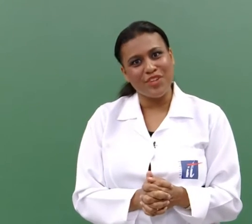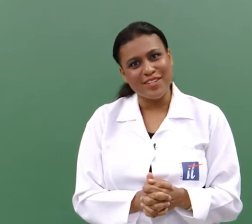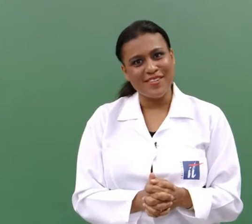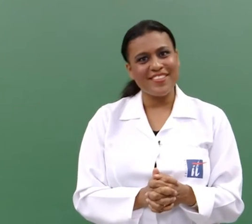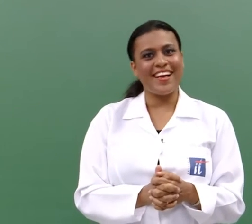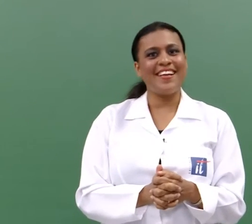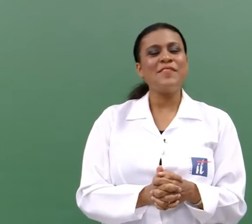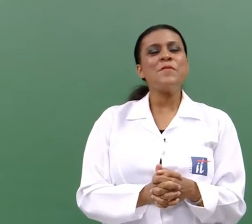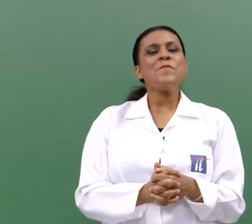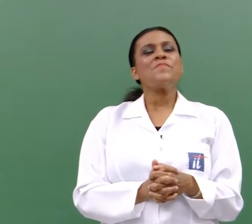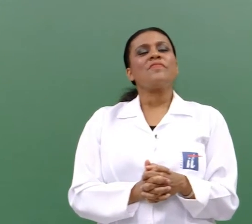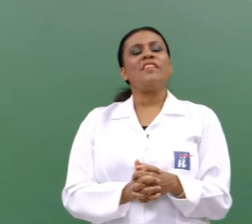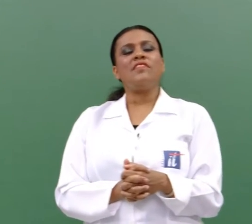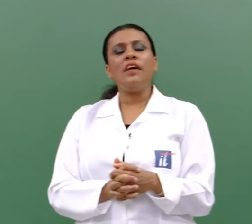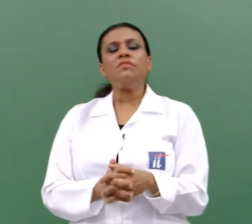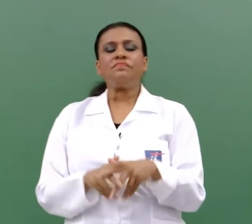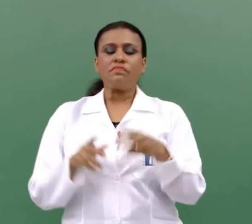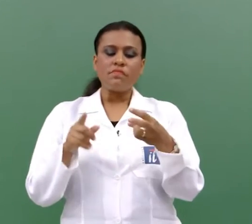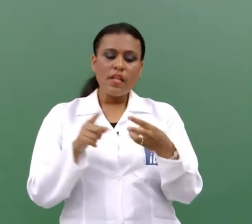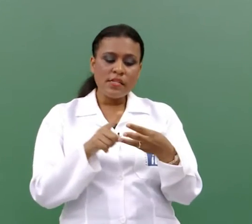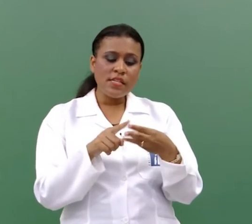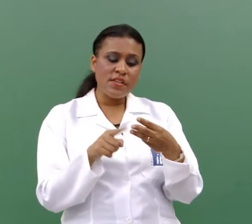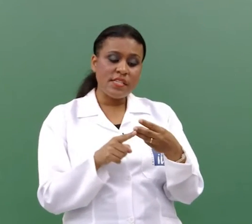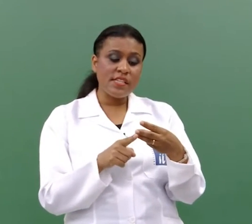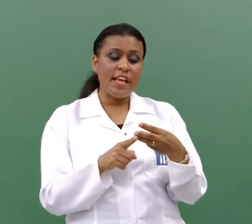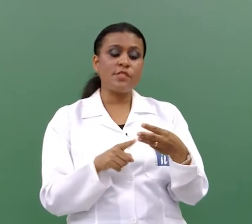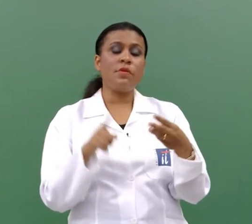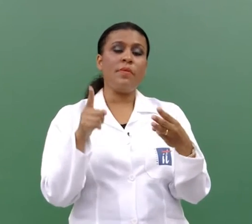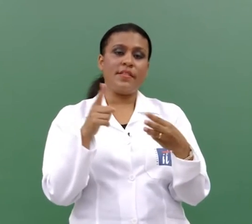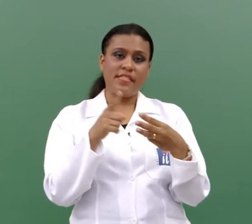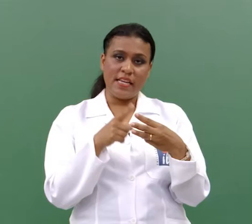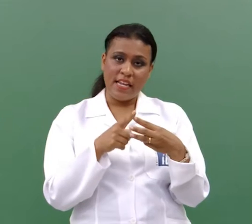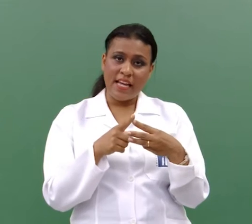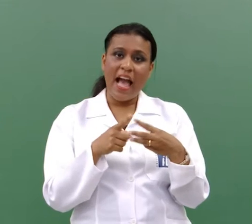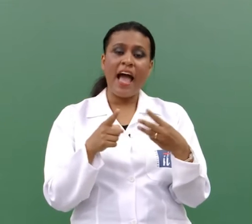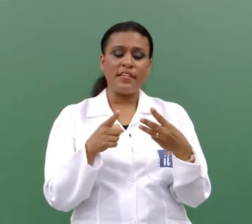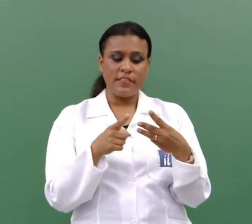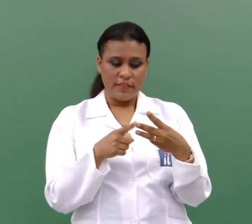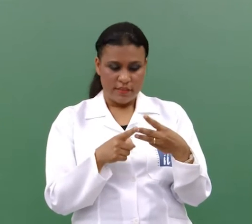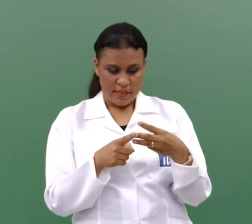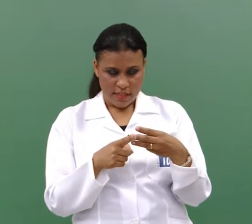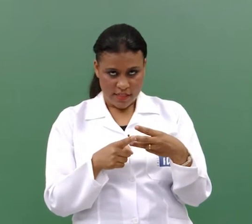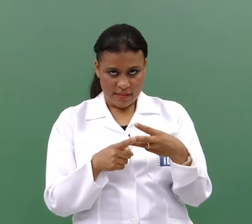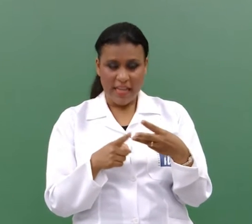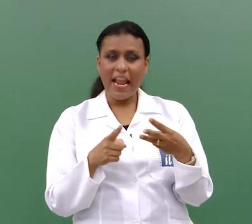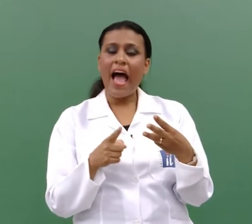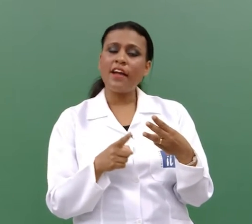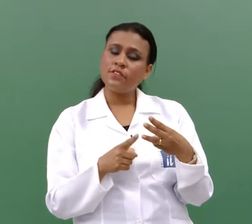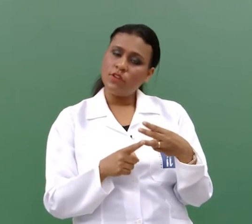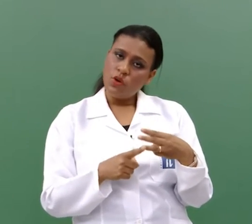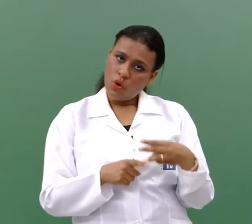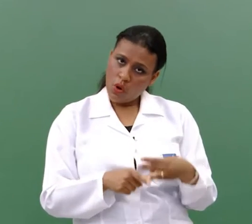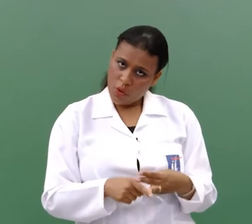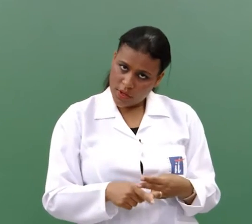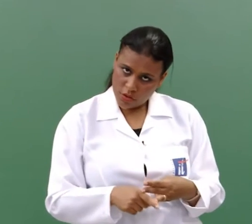ouvir, né? Então, são esses 3 momentos: segregar, integrar ou